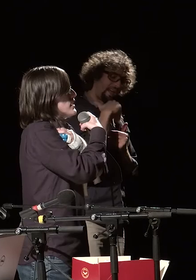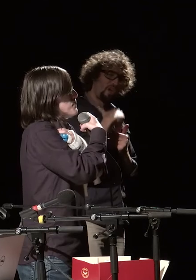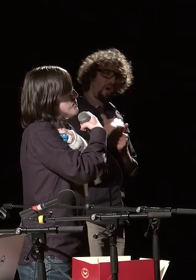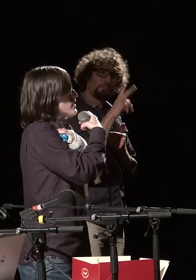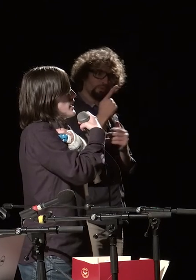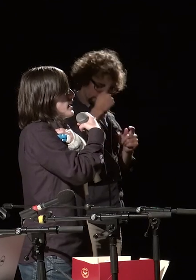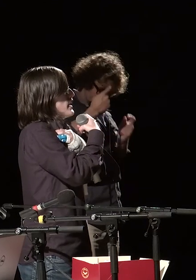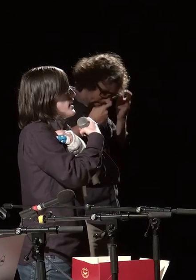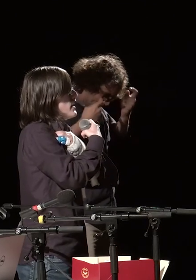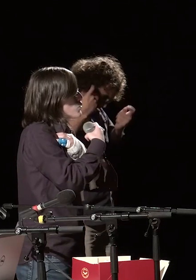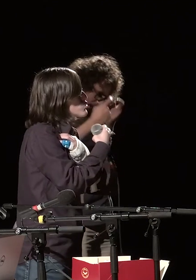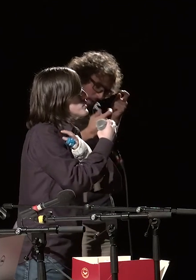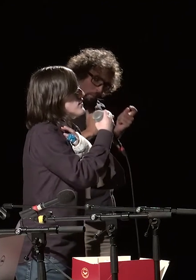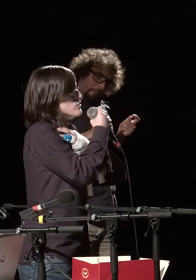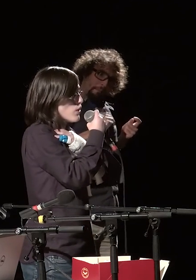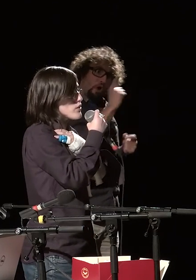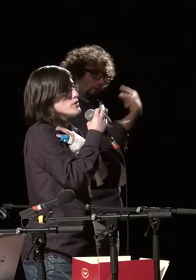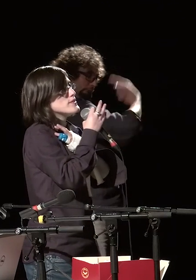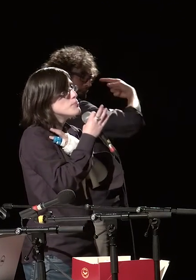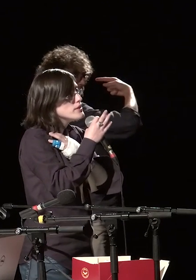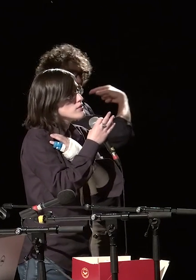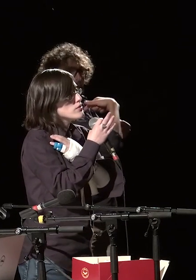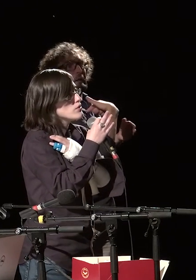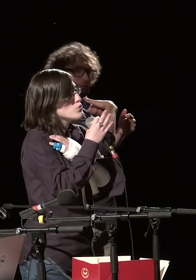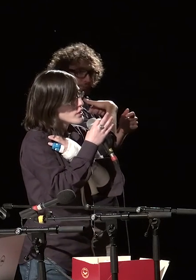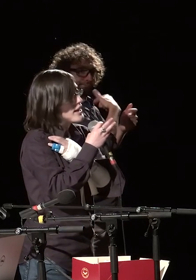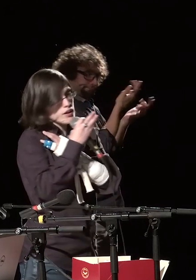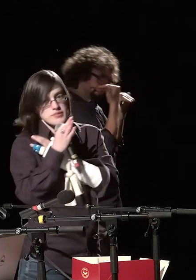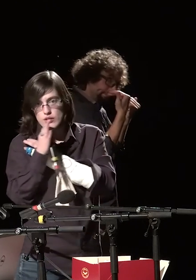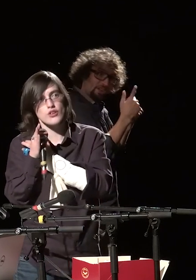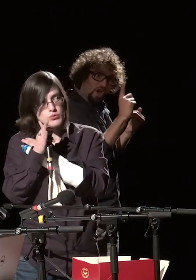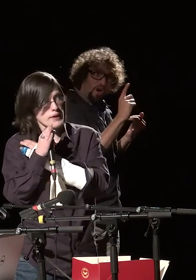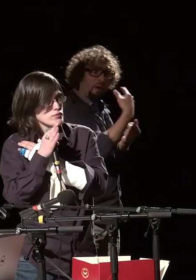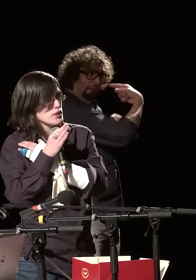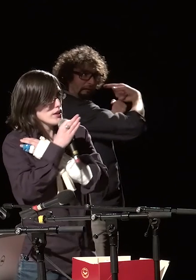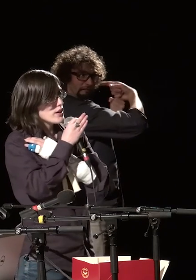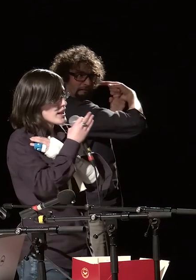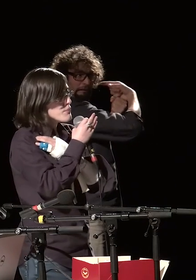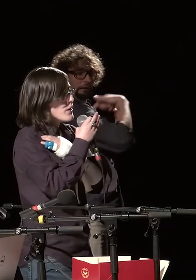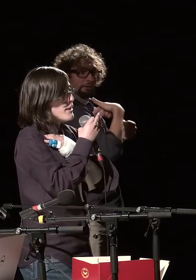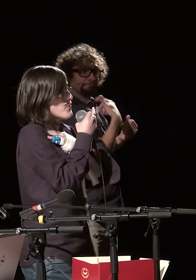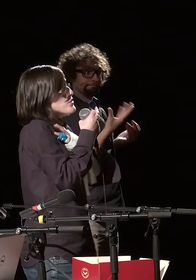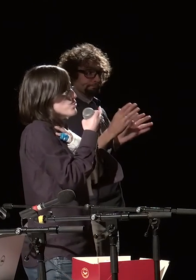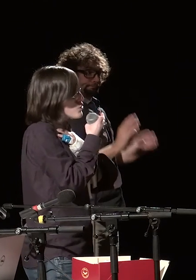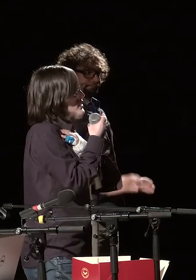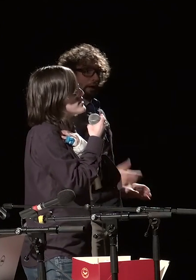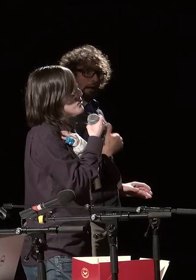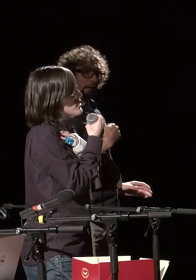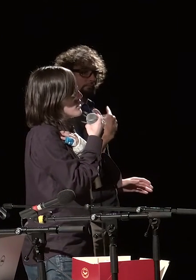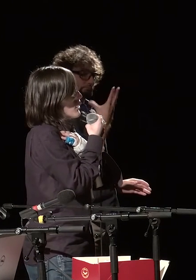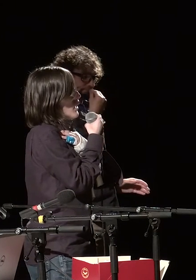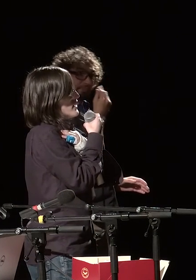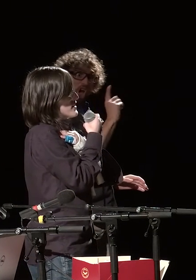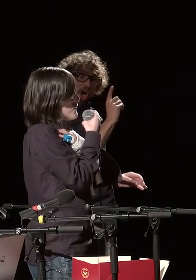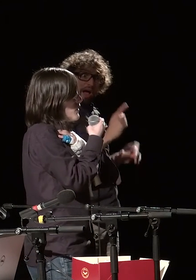pensée et construite avec soi qu'une discipline autoritaire comme celle que je viens de vous présenter. Clairement. Mais en fait, il faut toujours de la